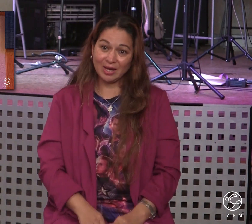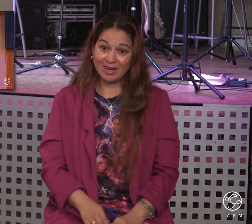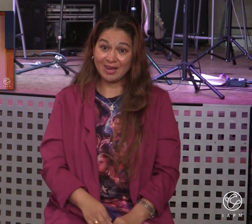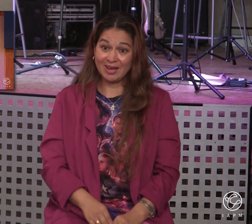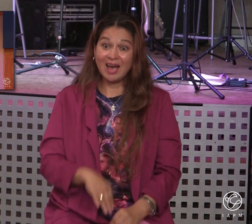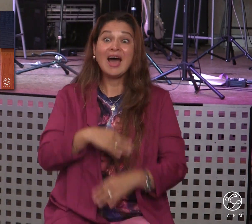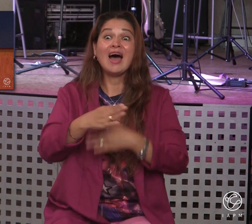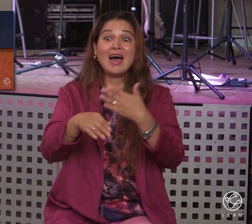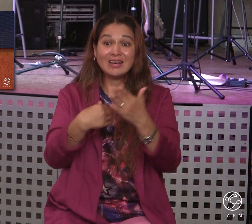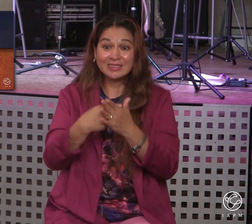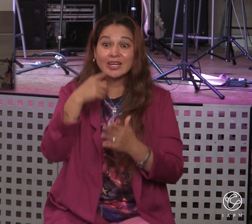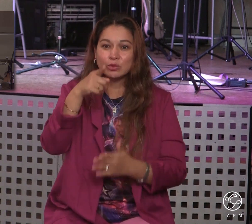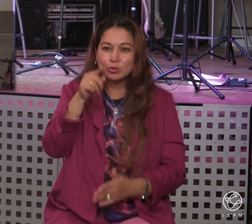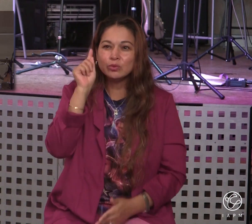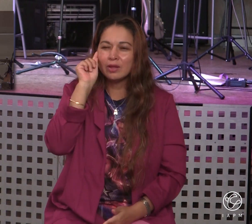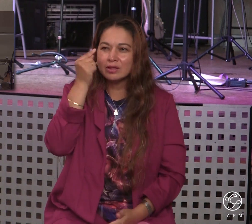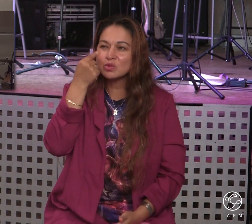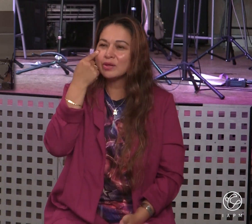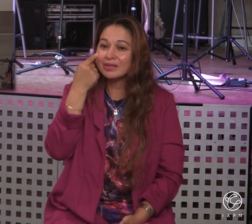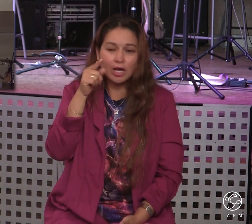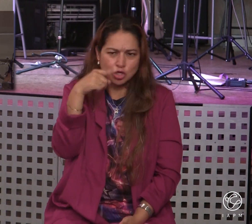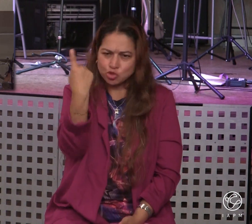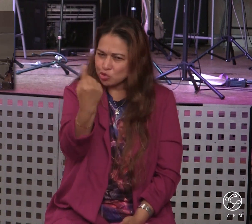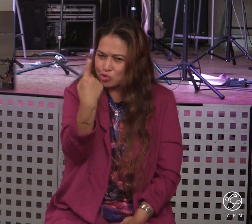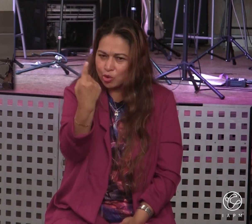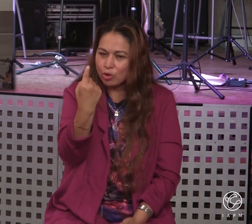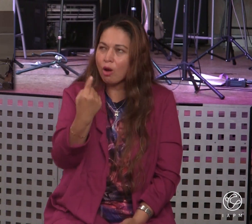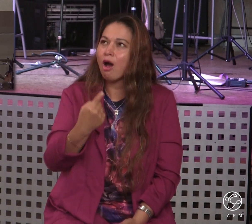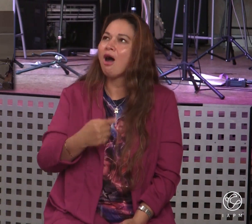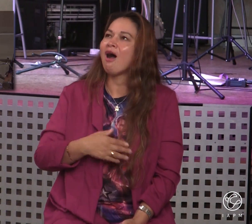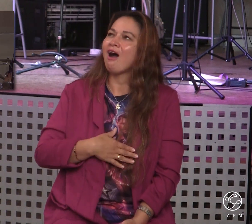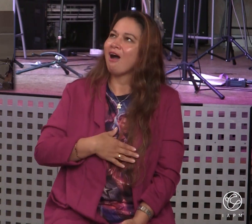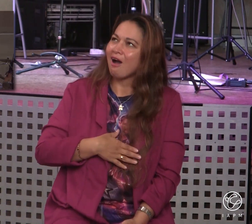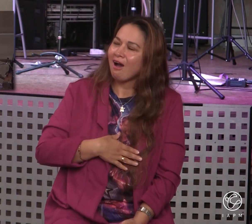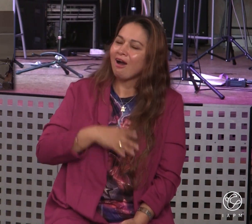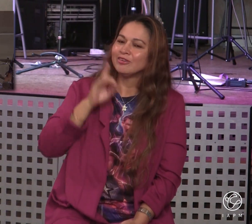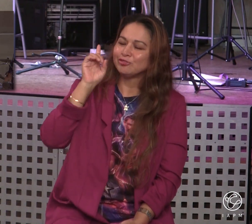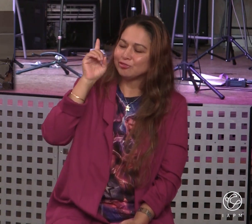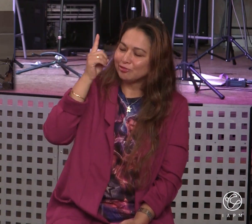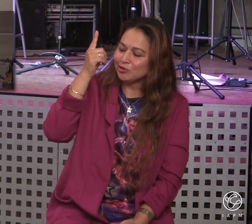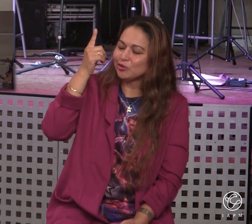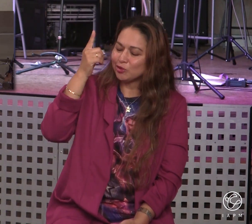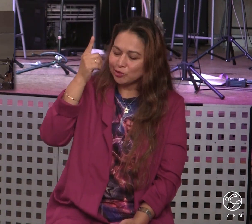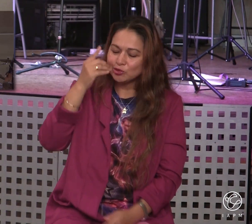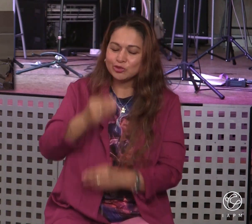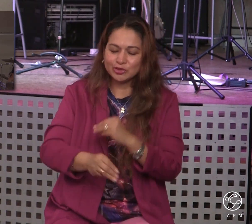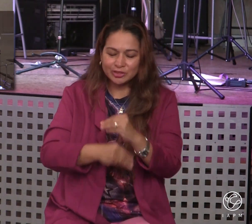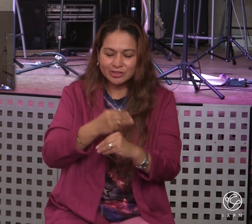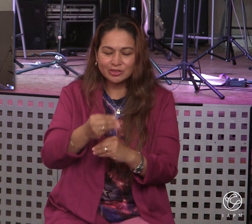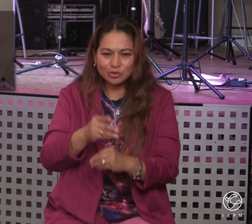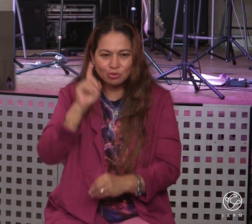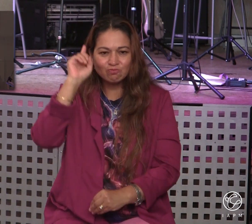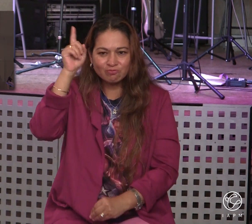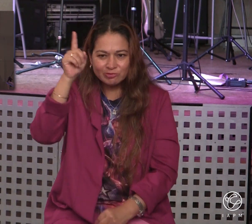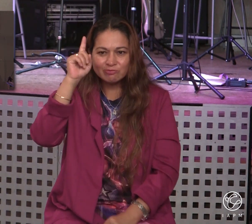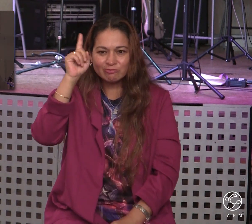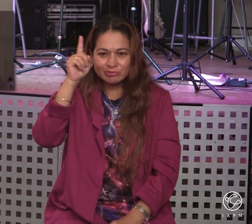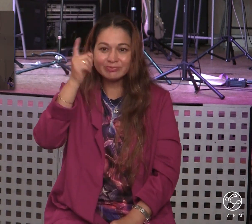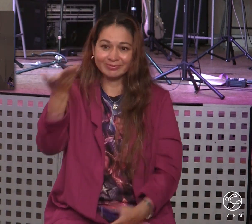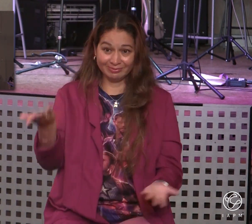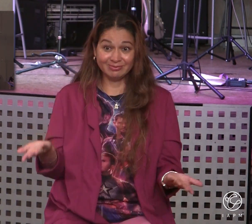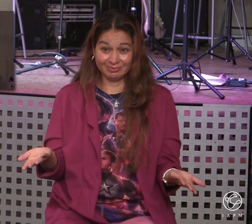o no murió, a lo mejor lo que cuentan es, yo no puedo tener esas dudas. Si yo tengo esas dudas, no puedo vivir mi